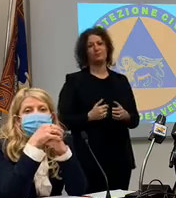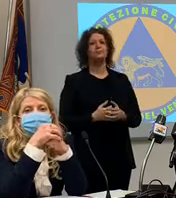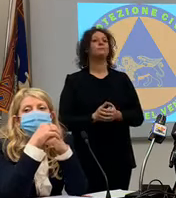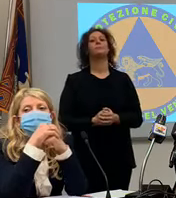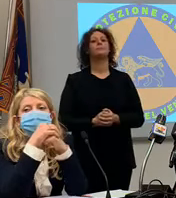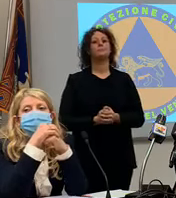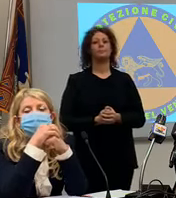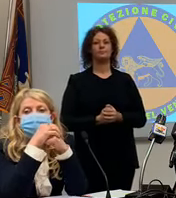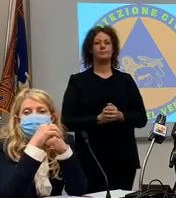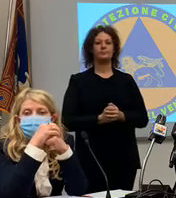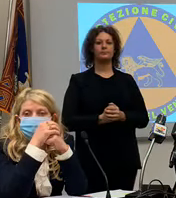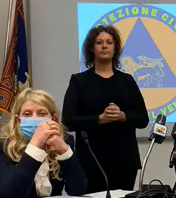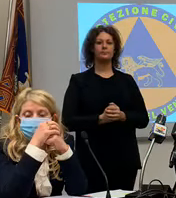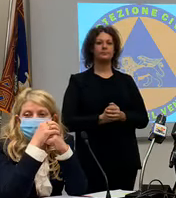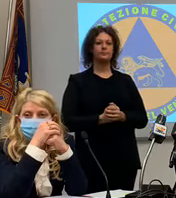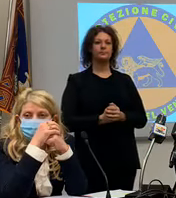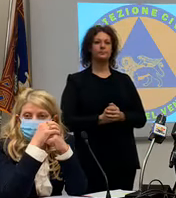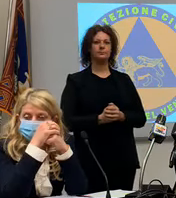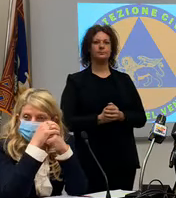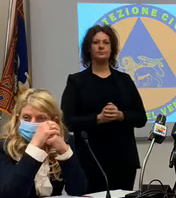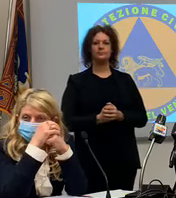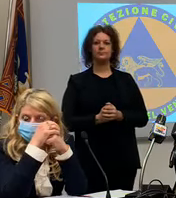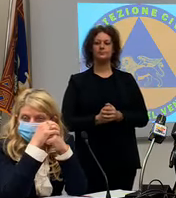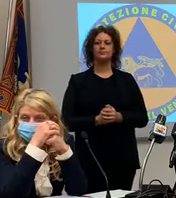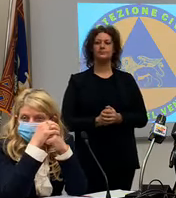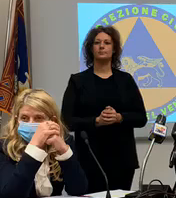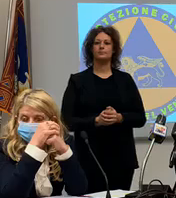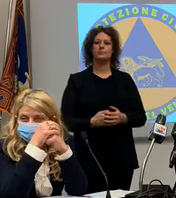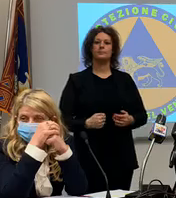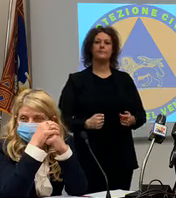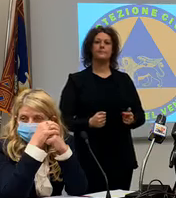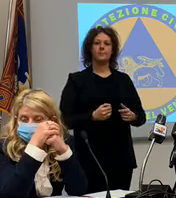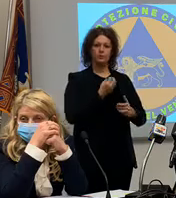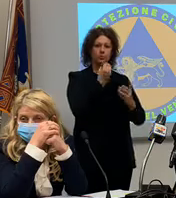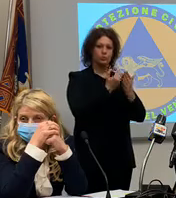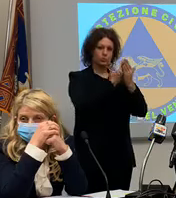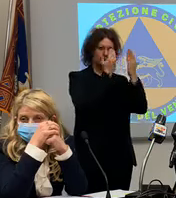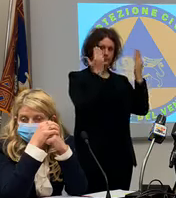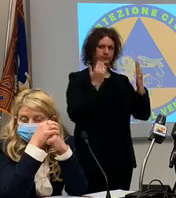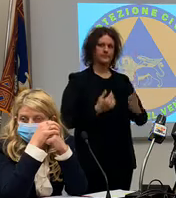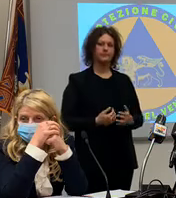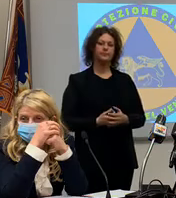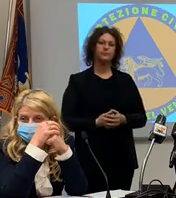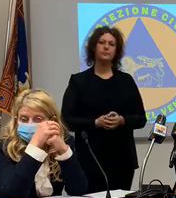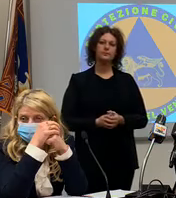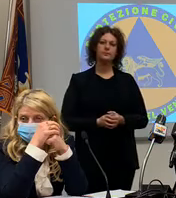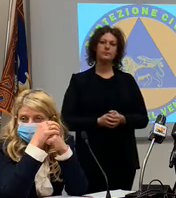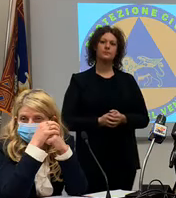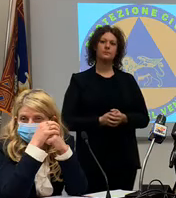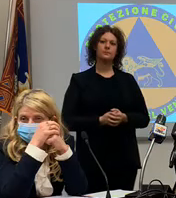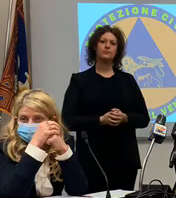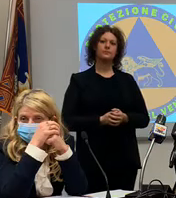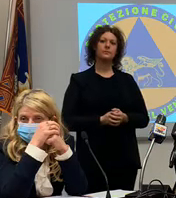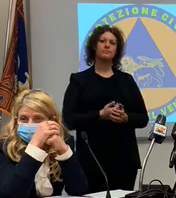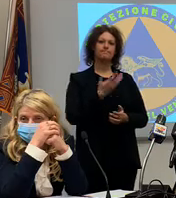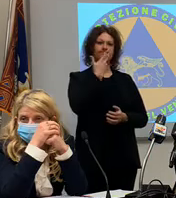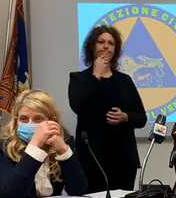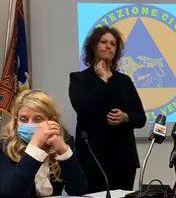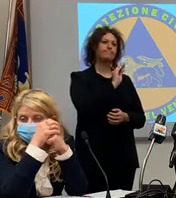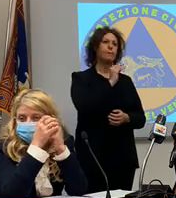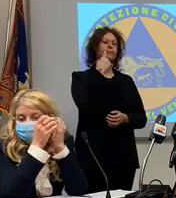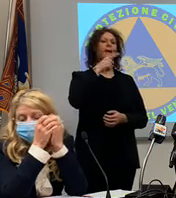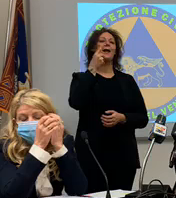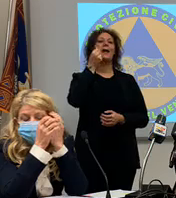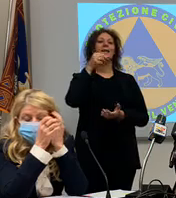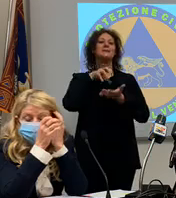bene Bonet buongiorno buongiorno e presente volevo chiedere una cosa sui Ristori